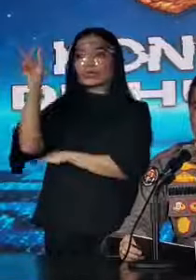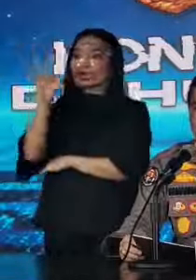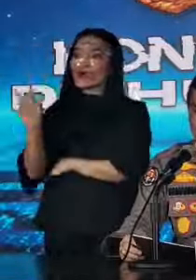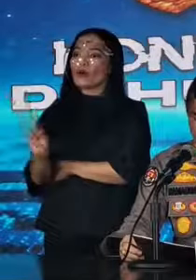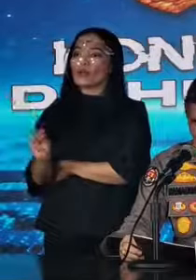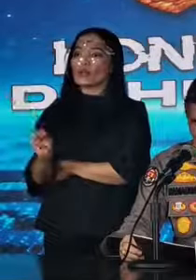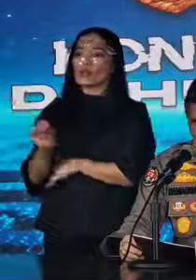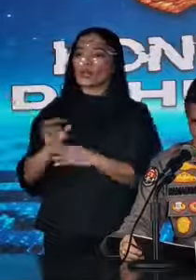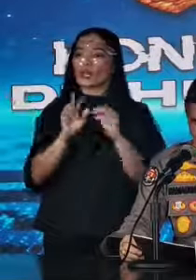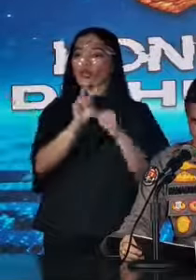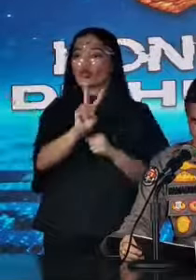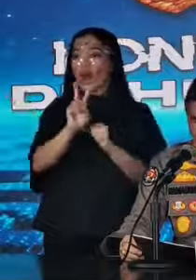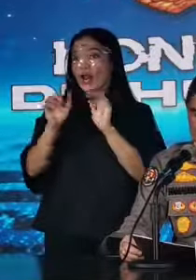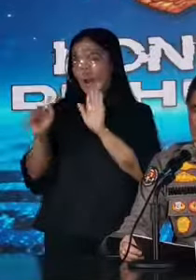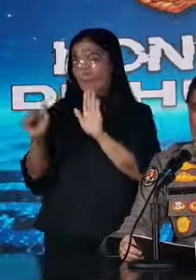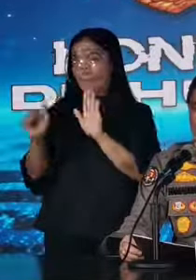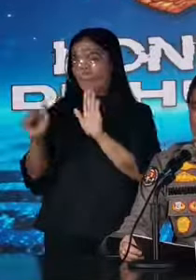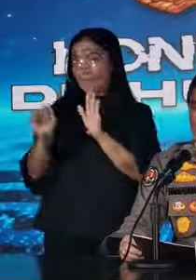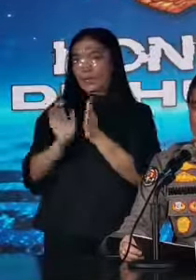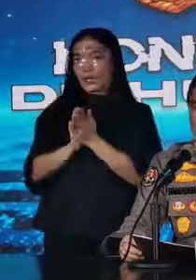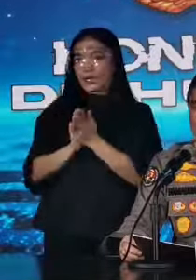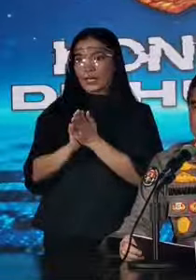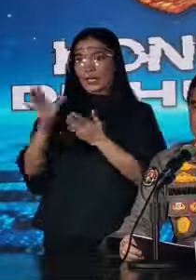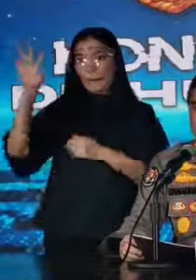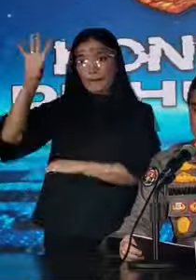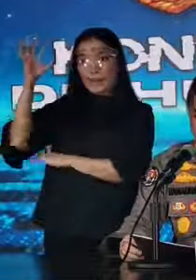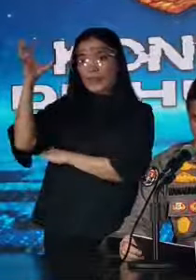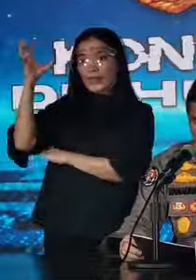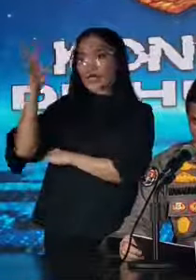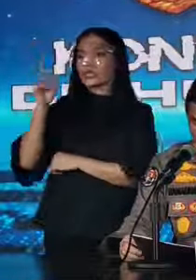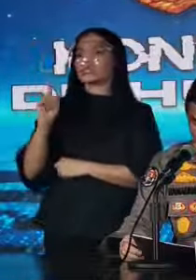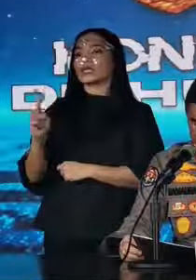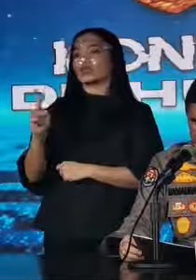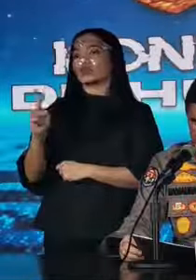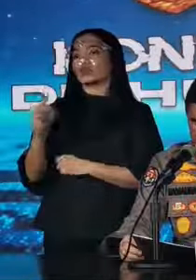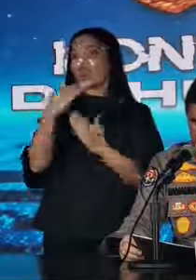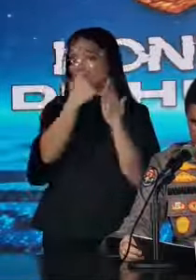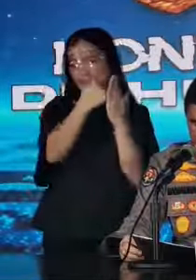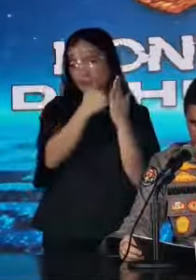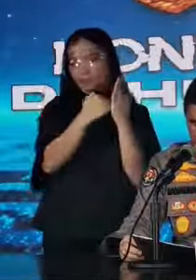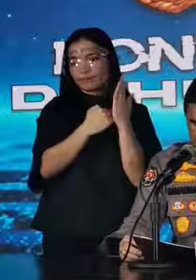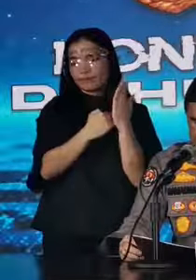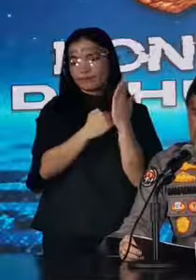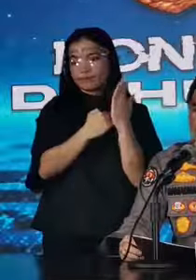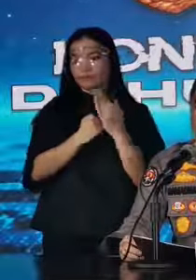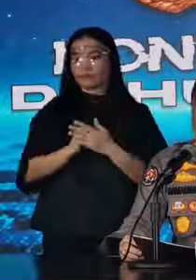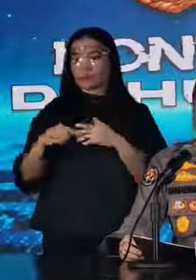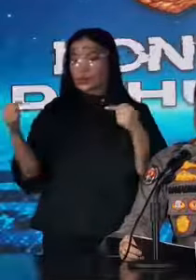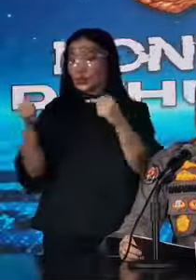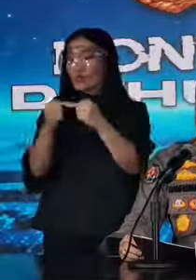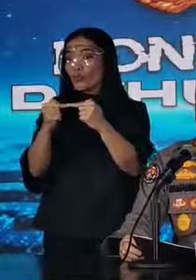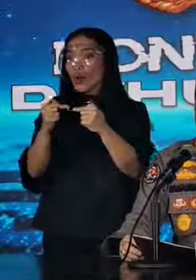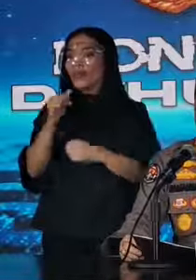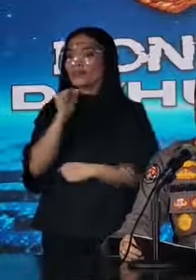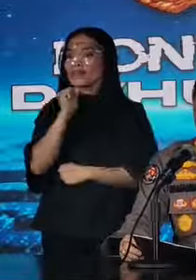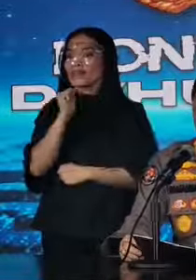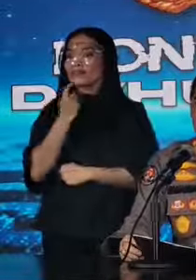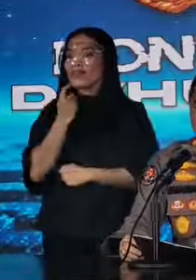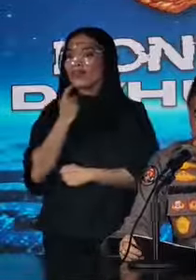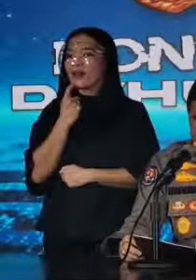ada 26 dan Polda Banten 1 kegiatan. Ini terkait dengan